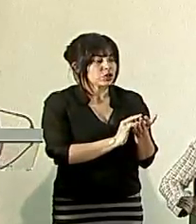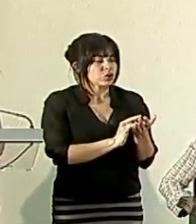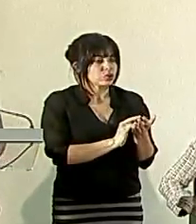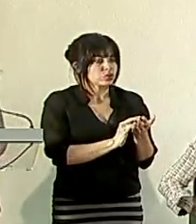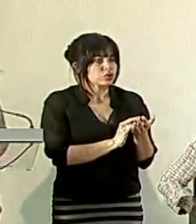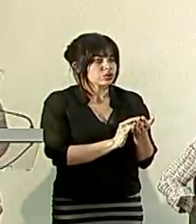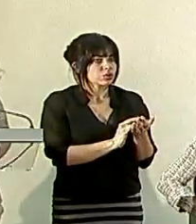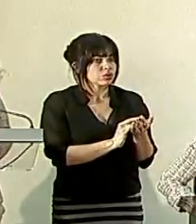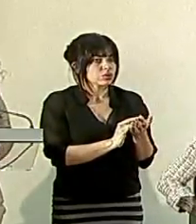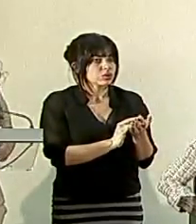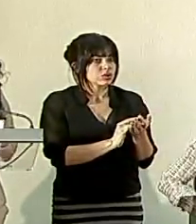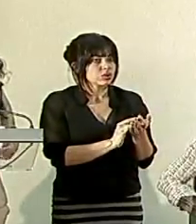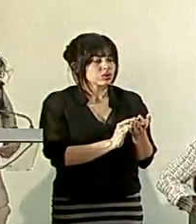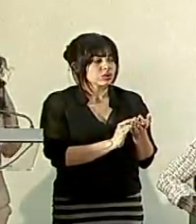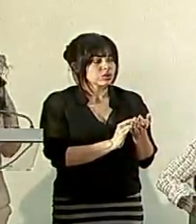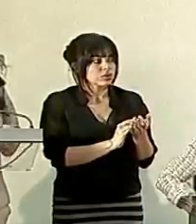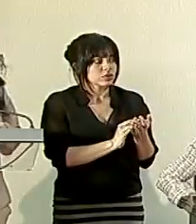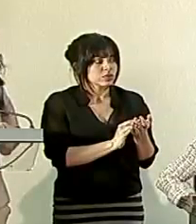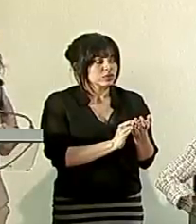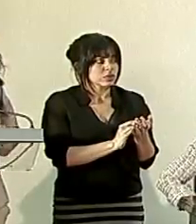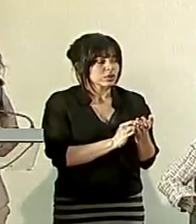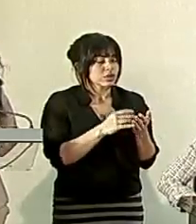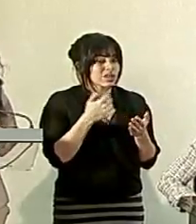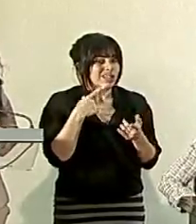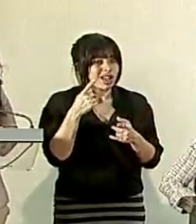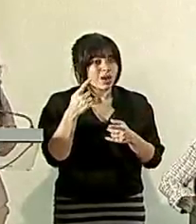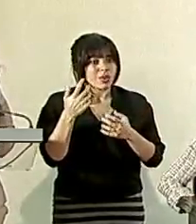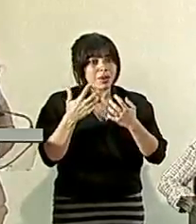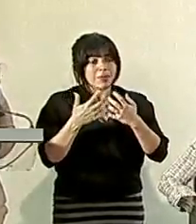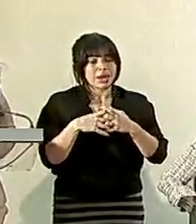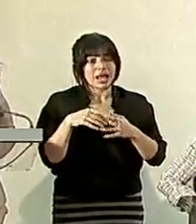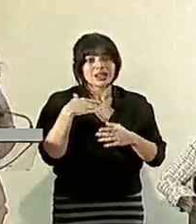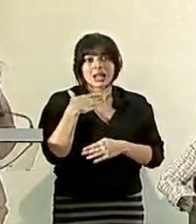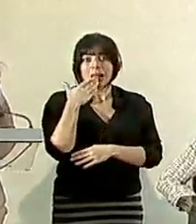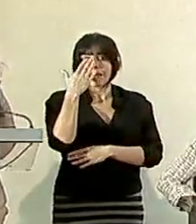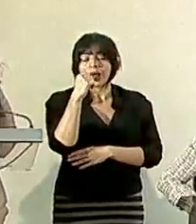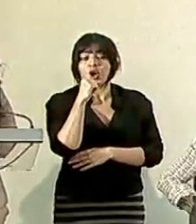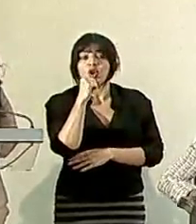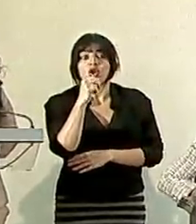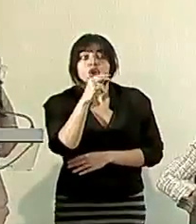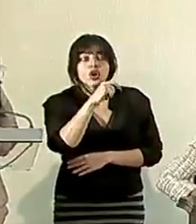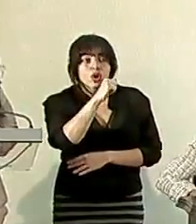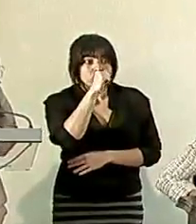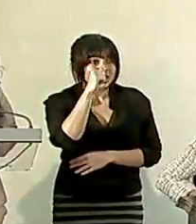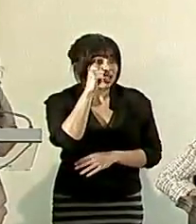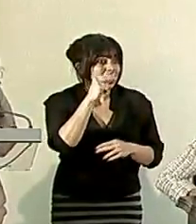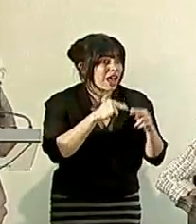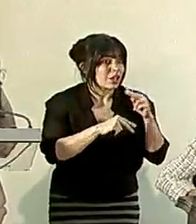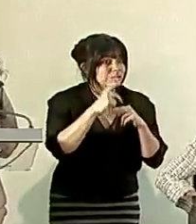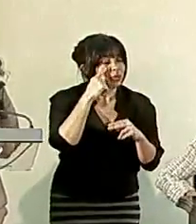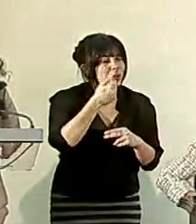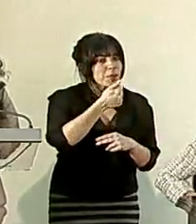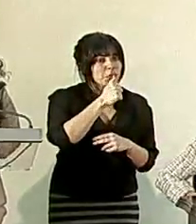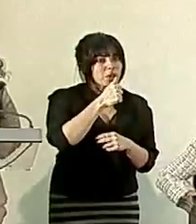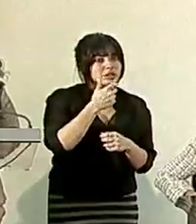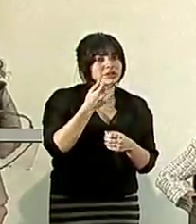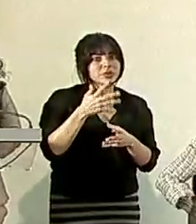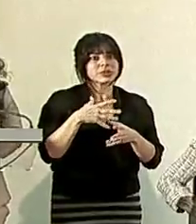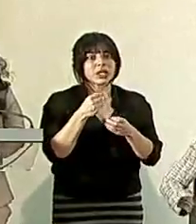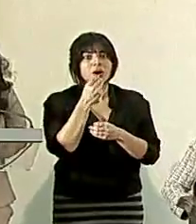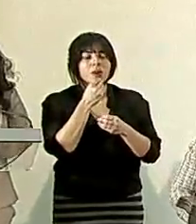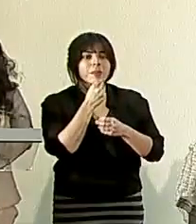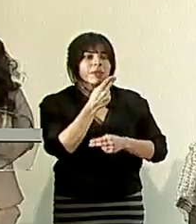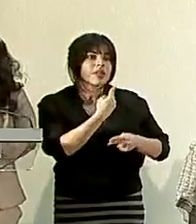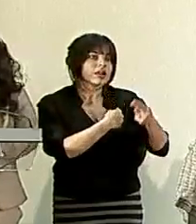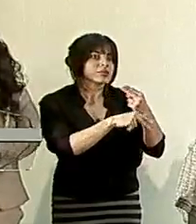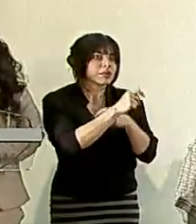se haga una cooperativa en Talamanca y que no sean los narcos los que le vendan por una botella de guaro y un saco de comida